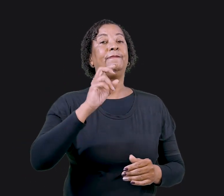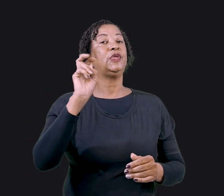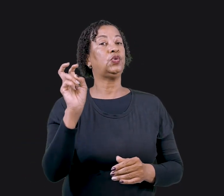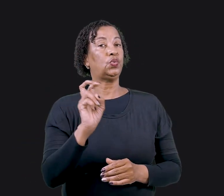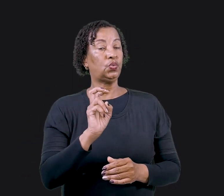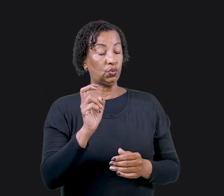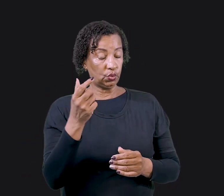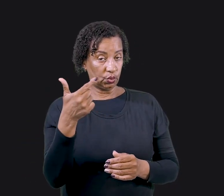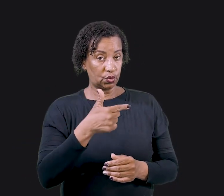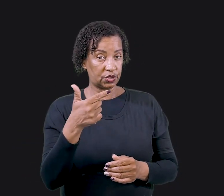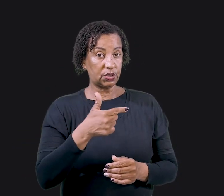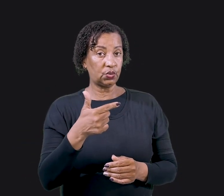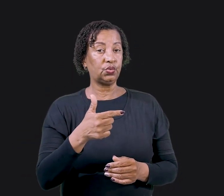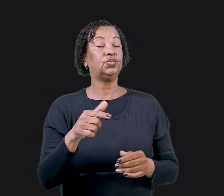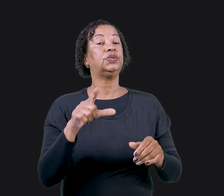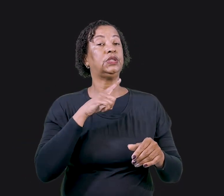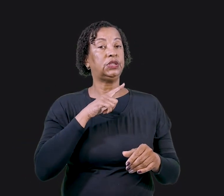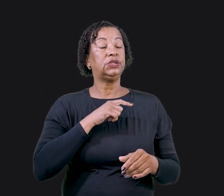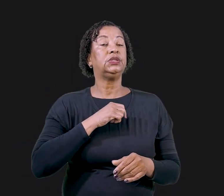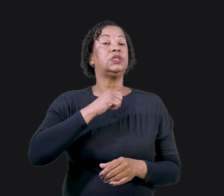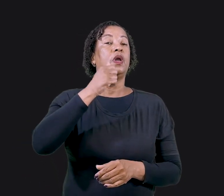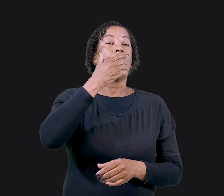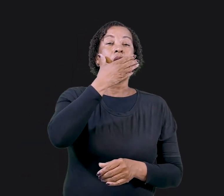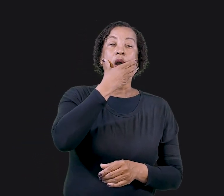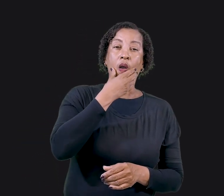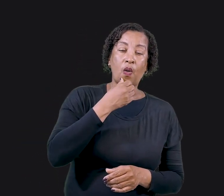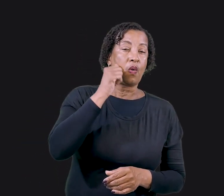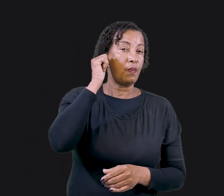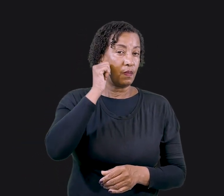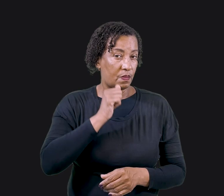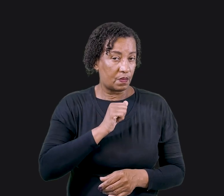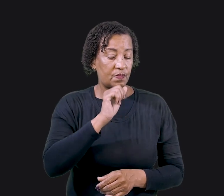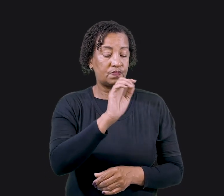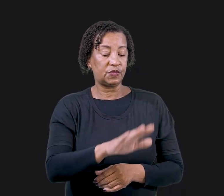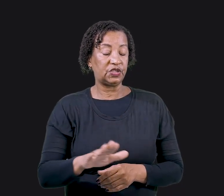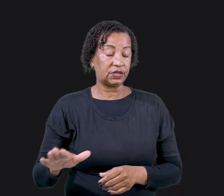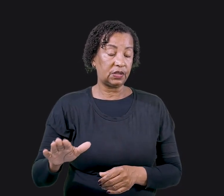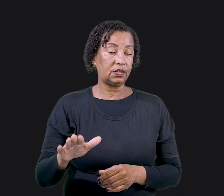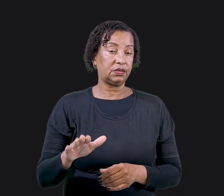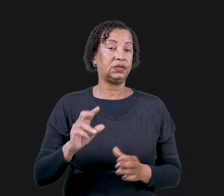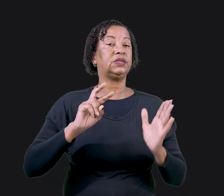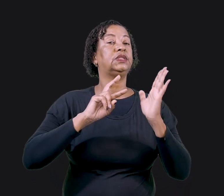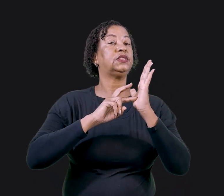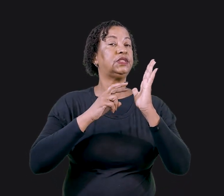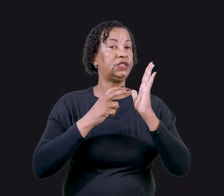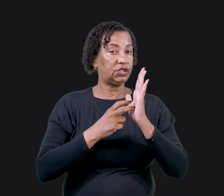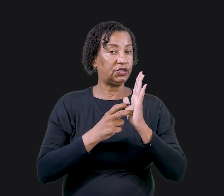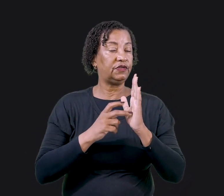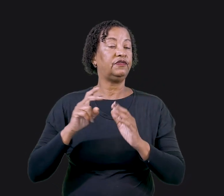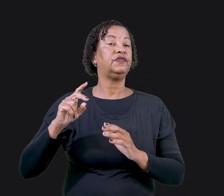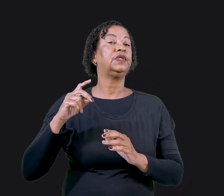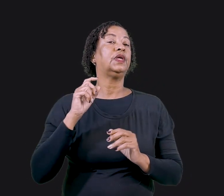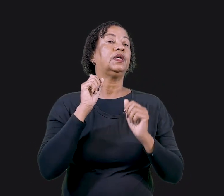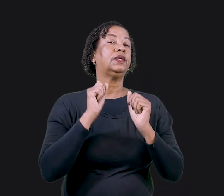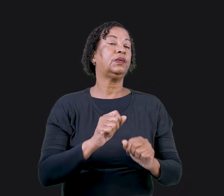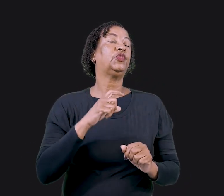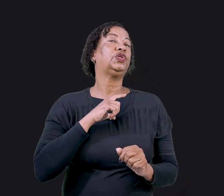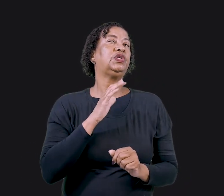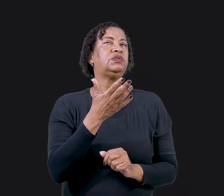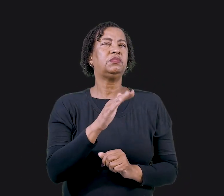com possibilidade de mulheres e crianças também estarem lá. Isso significa que poderiam ser cerca de